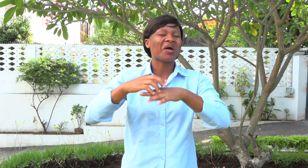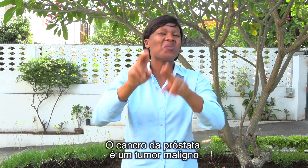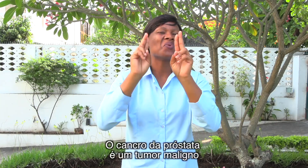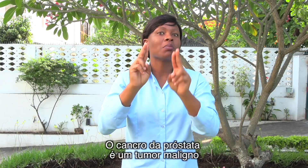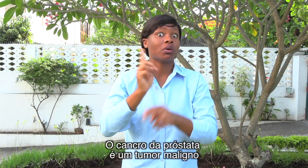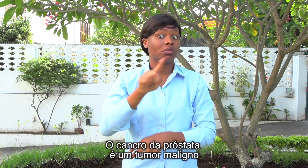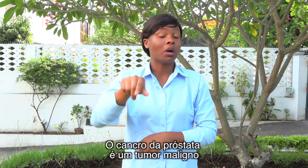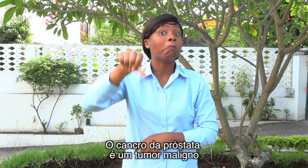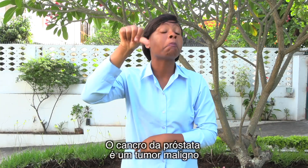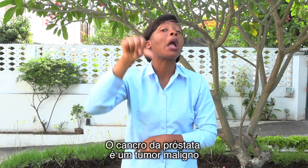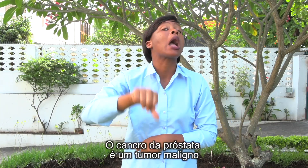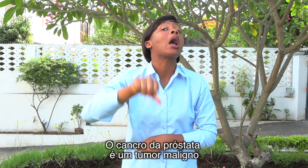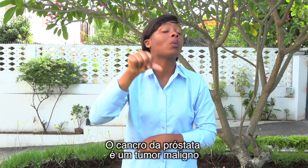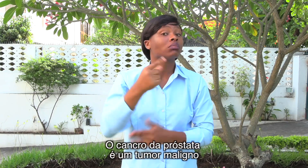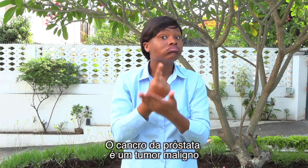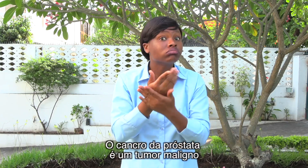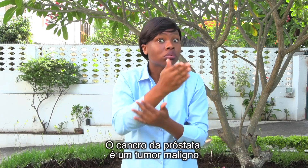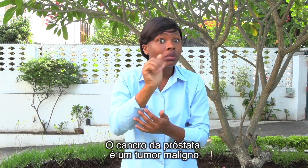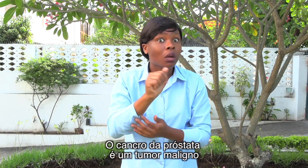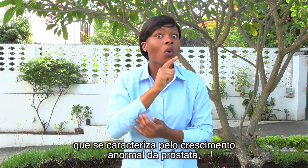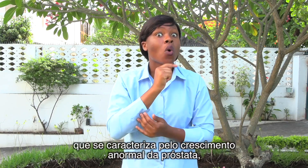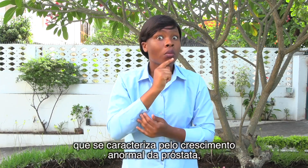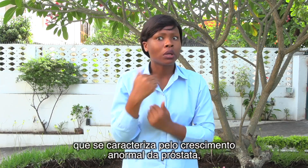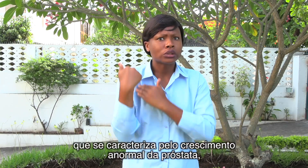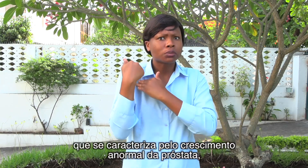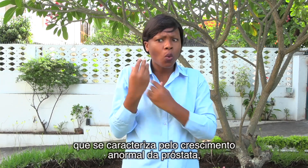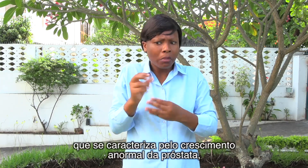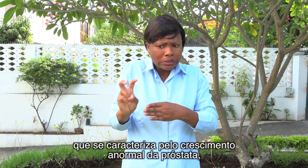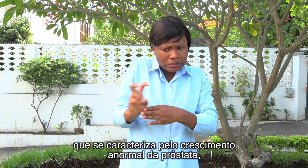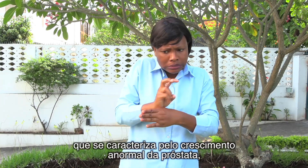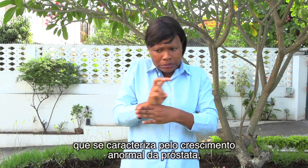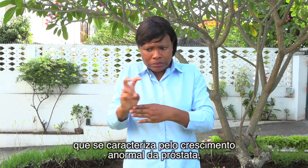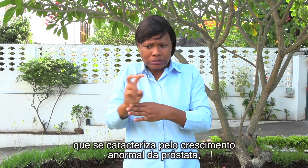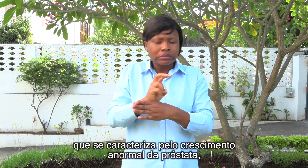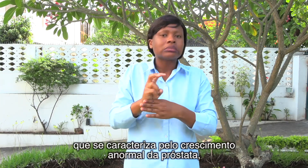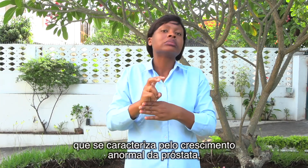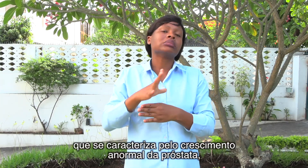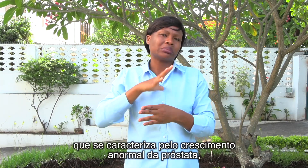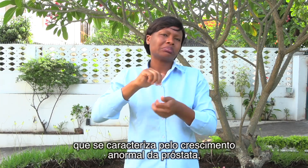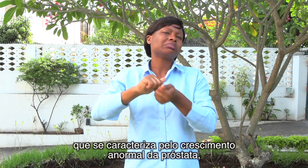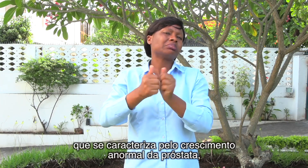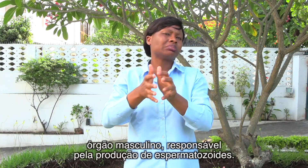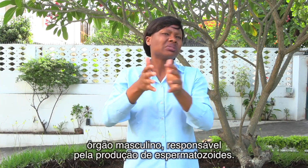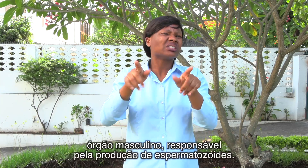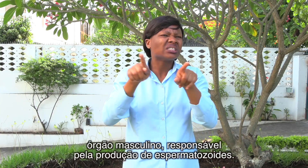O cancro da próstata é um tumor maligno que se caracteriza pelo crescimento anormal da próstata, órgão